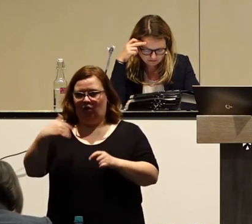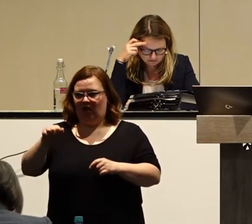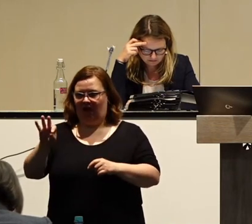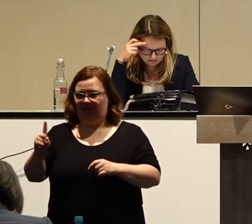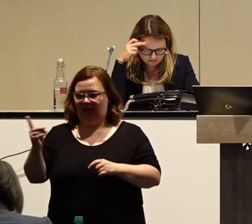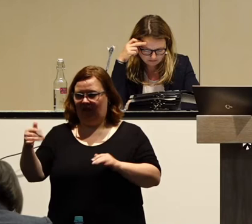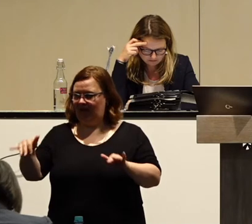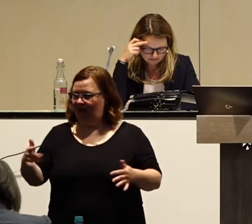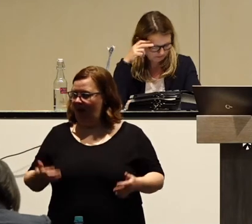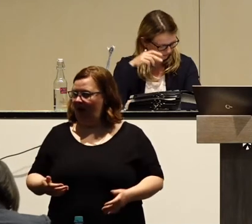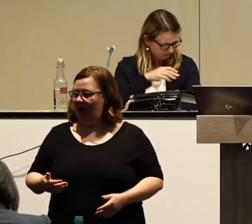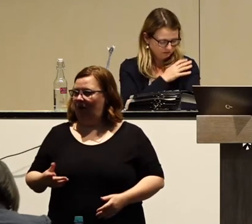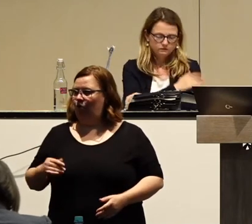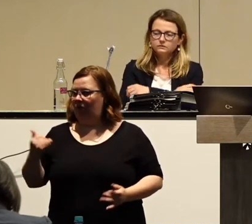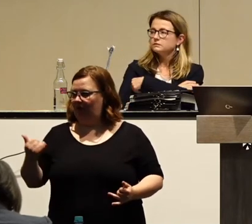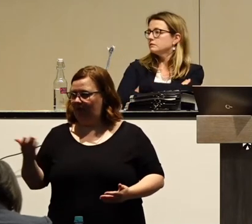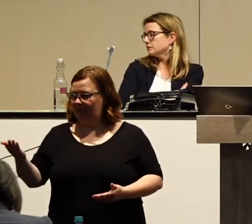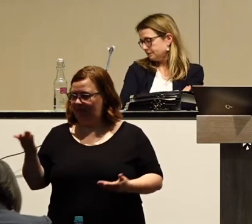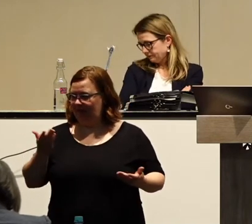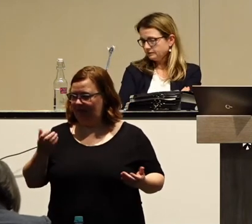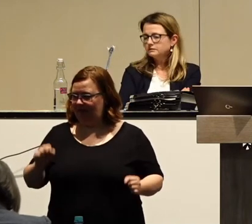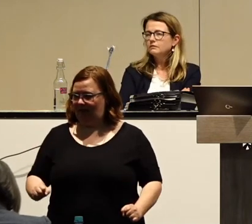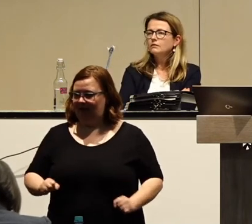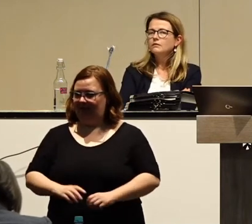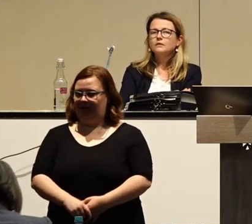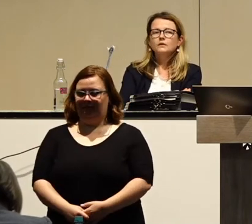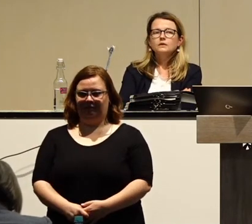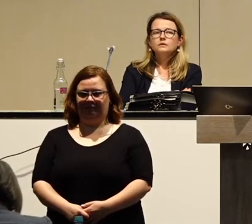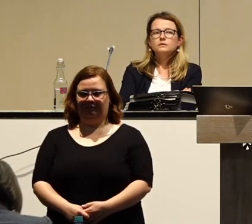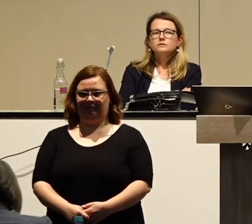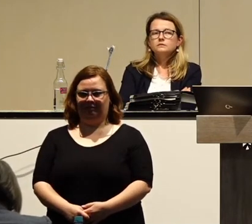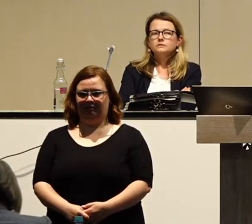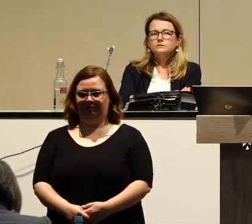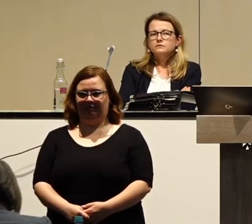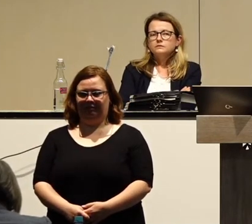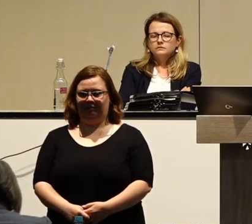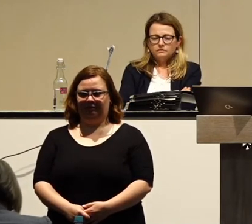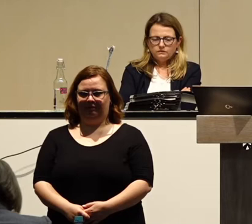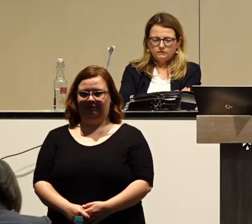AfD vor. Der könnte jetzt eingebracht werden. Herr Gilke, bitte.